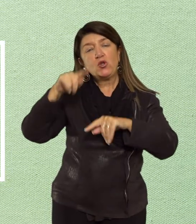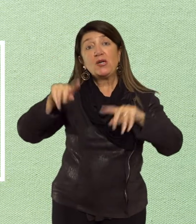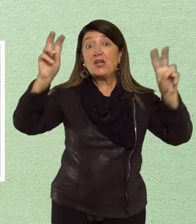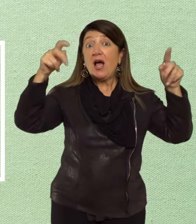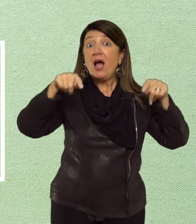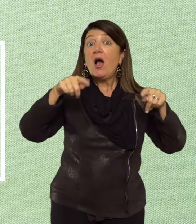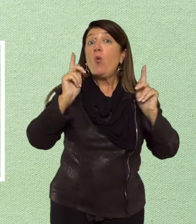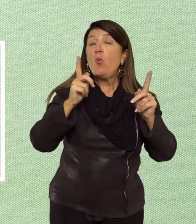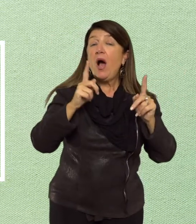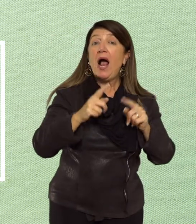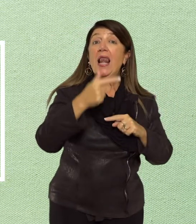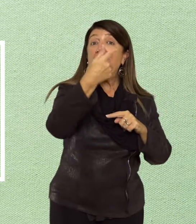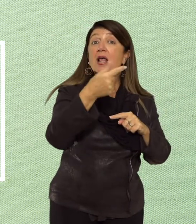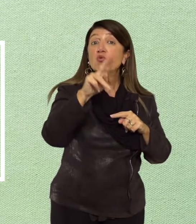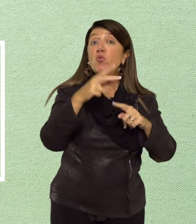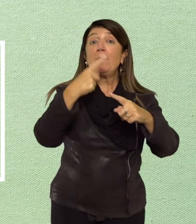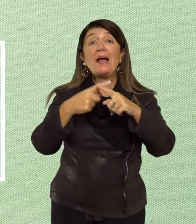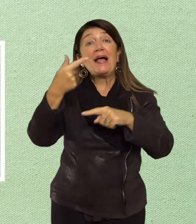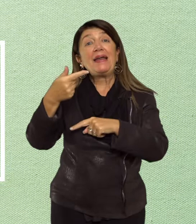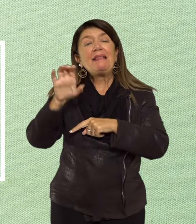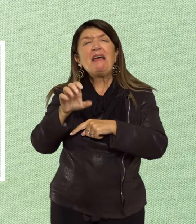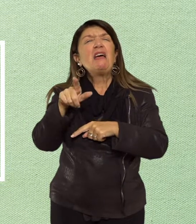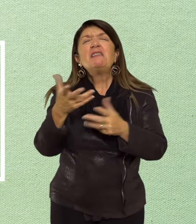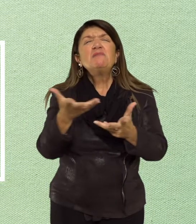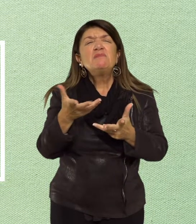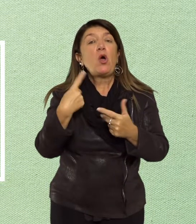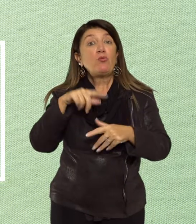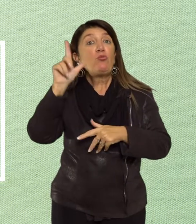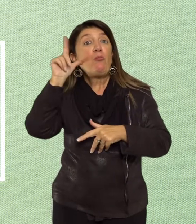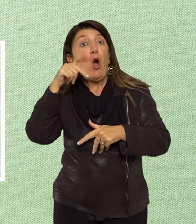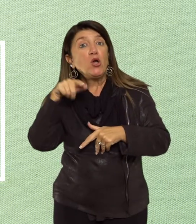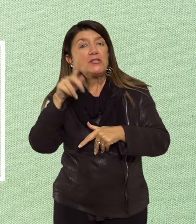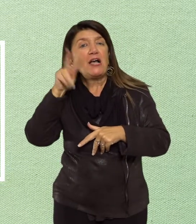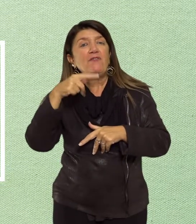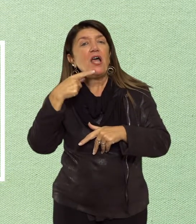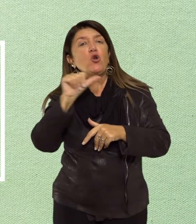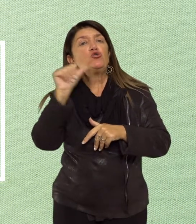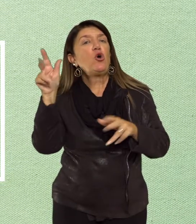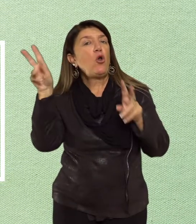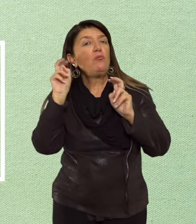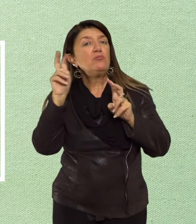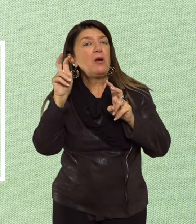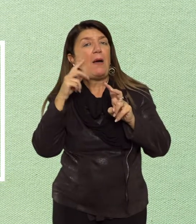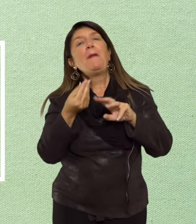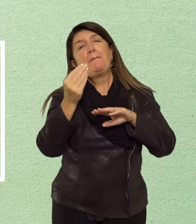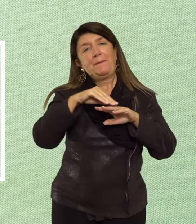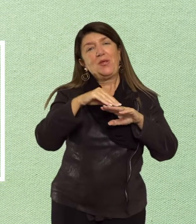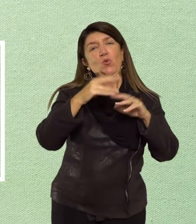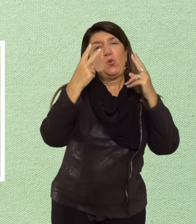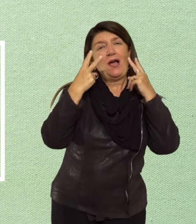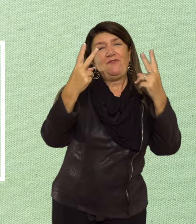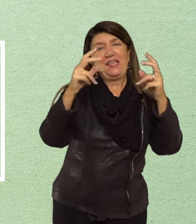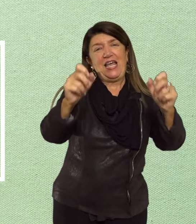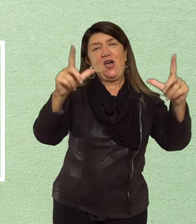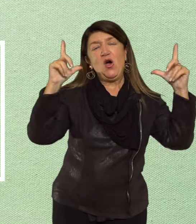di cosa si tratta. È un podcast che, oltre a essere audio, sarà anche video, quindi potrete vedere i presentatori,